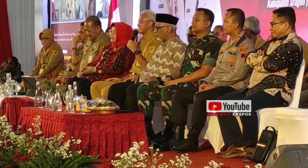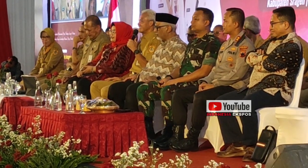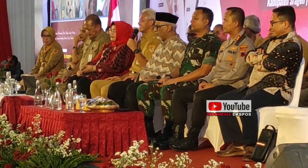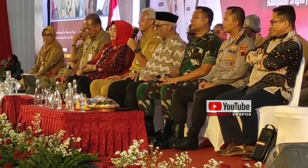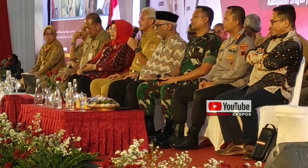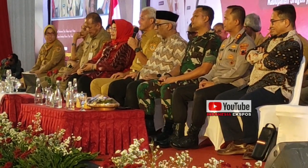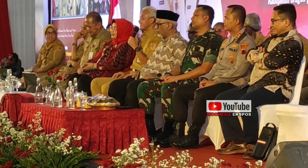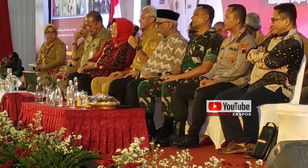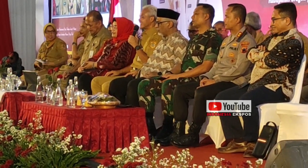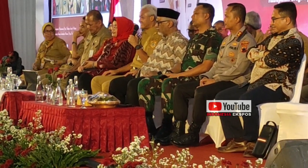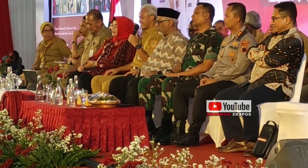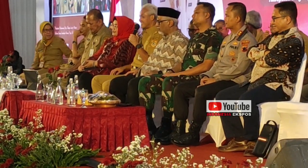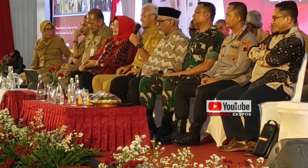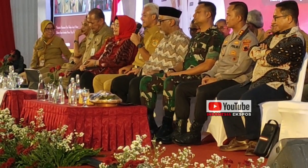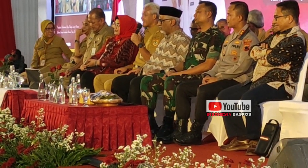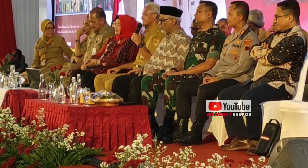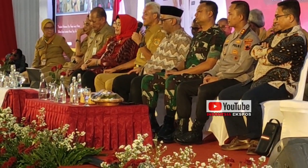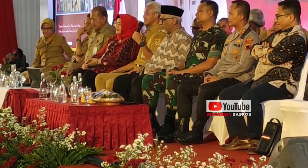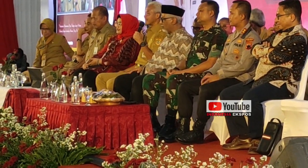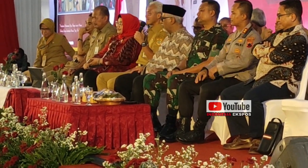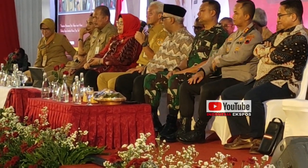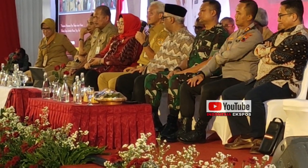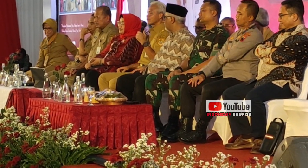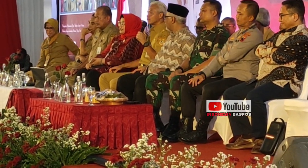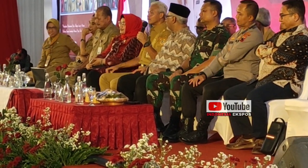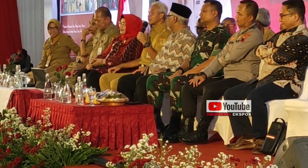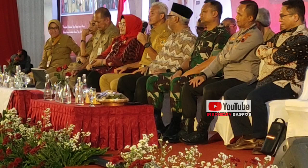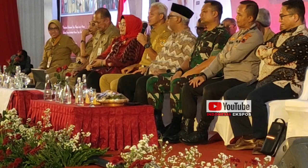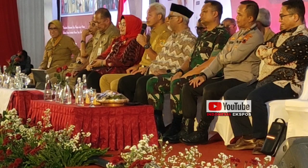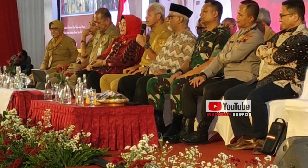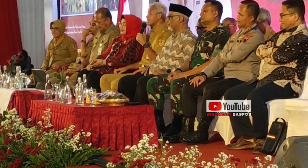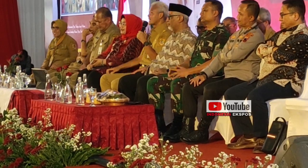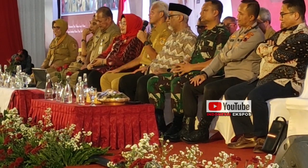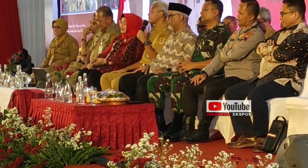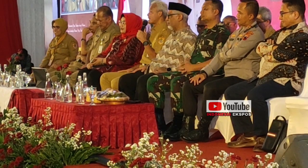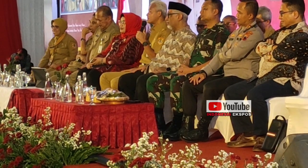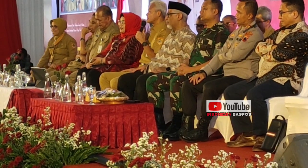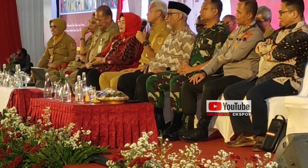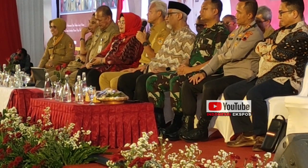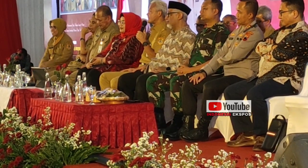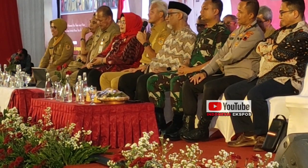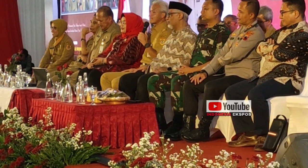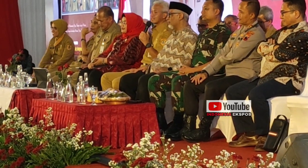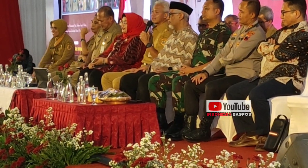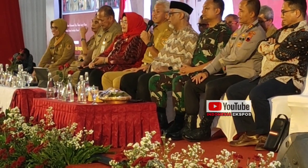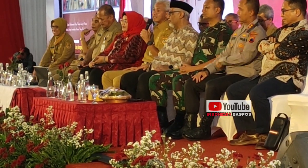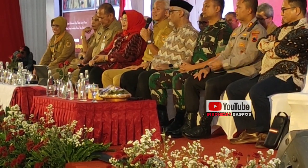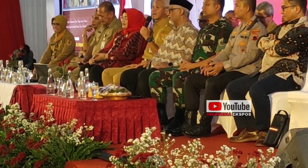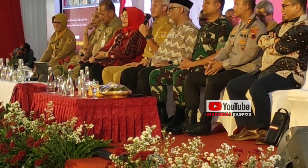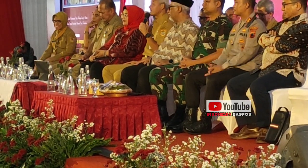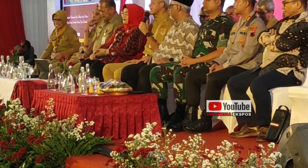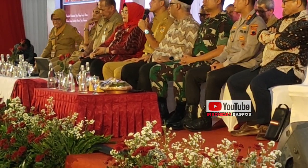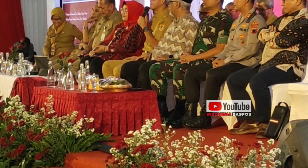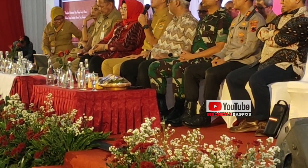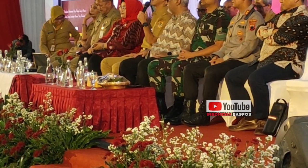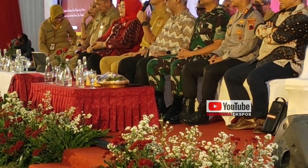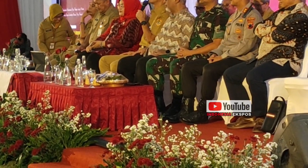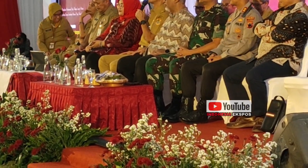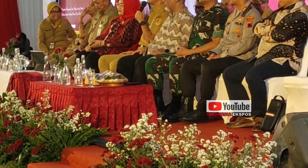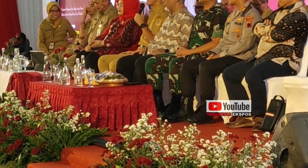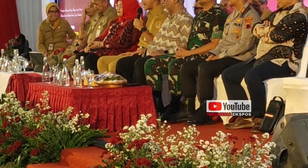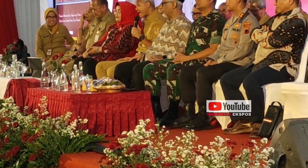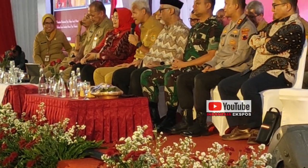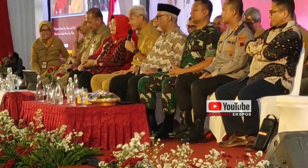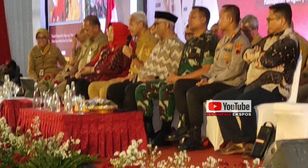makasih. Mudah diterima pembelajarannya. Makasih, ini peringatan untuk guru-guru kalau mau belajar sangat cari anaknya